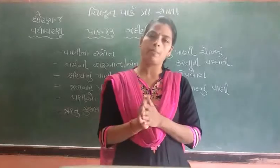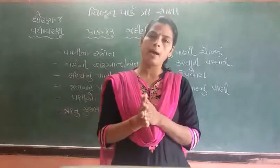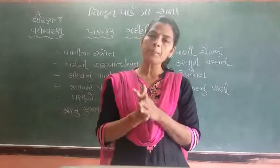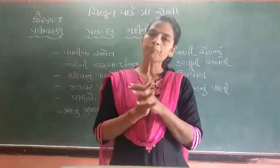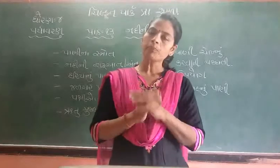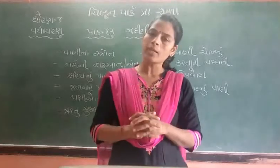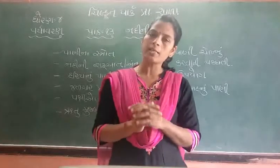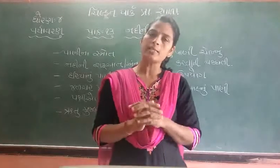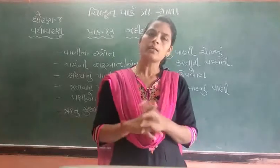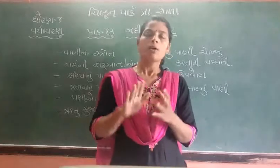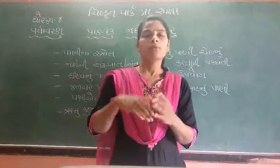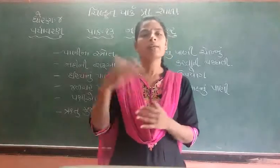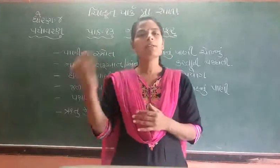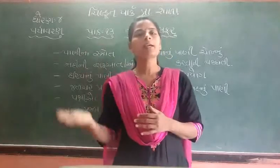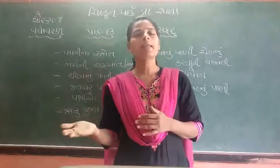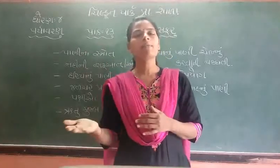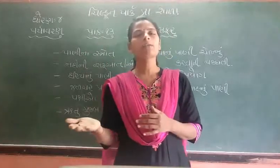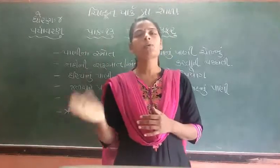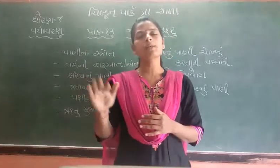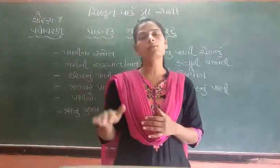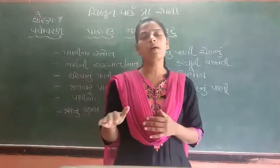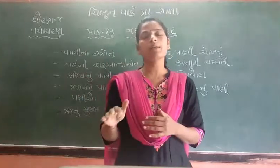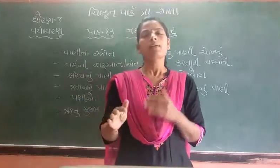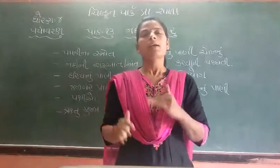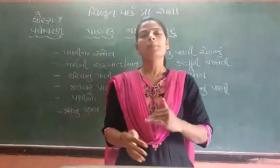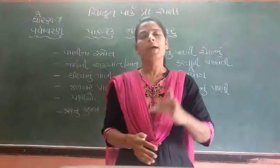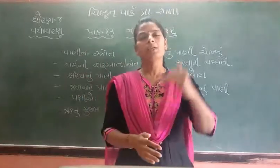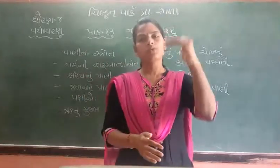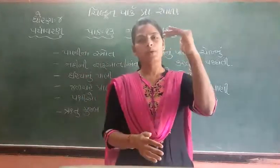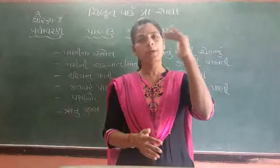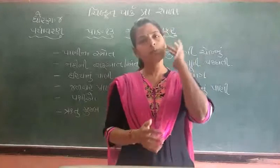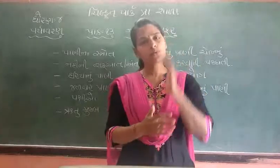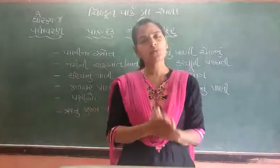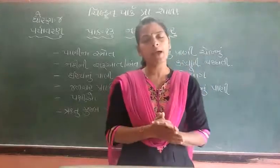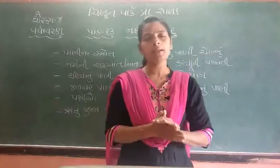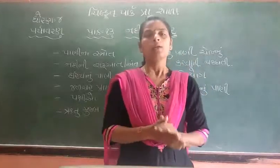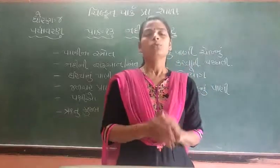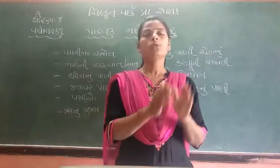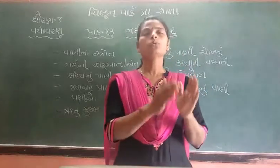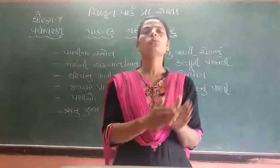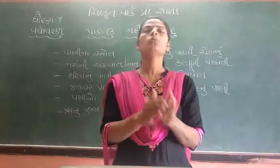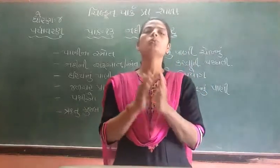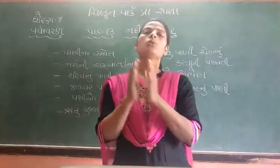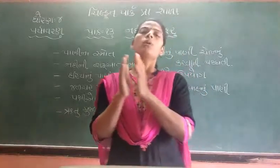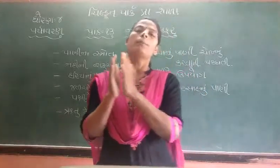ઉનાળામાં થઈ જાય છે. ફરી વરસાદ આવે, ચોમાસું આવે એટલે પાણીનું સ્તર ફરી ઊંચું થાય. તો ઋતુ